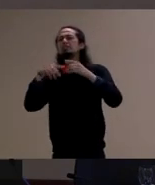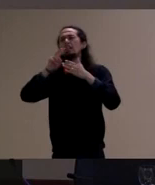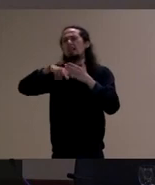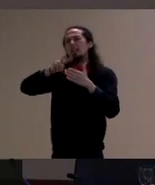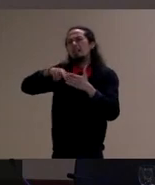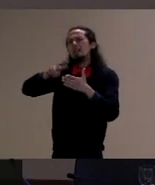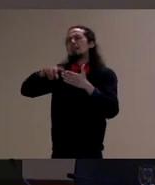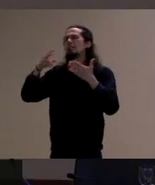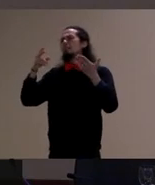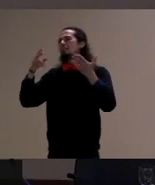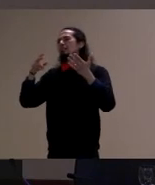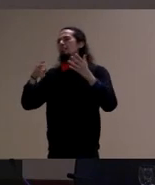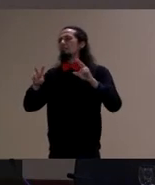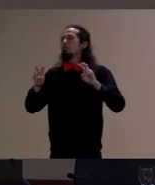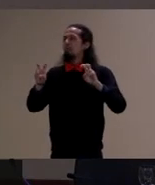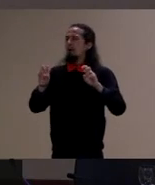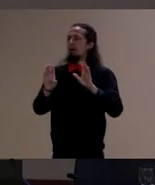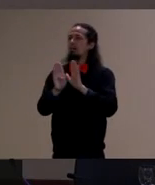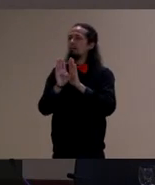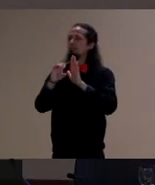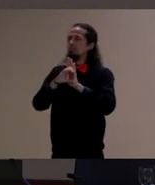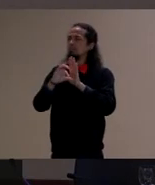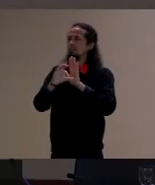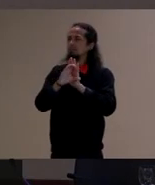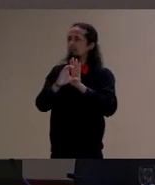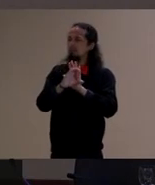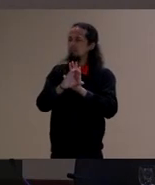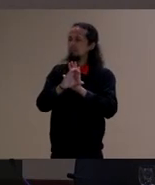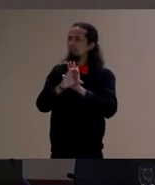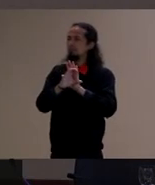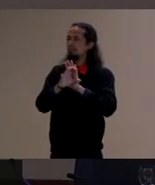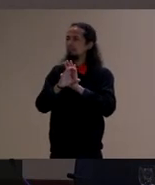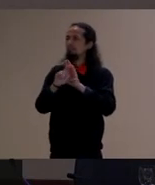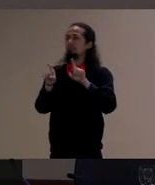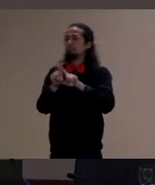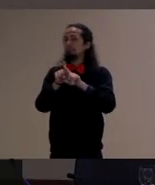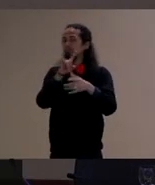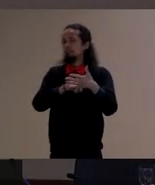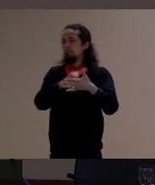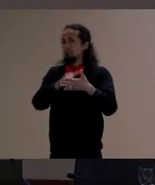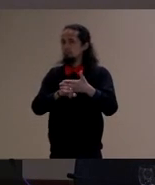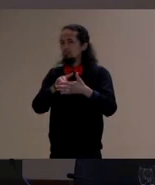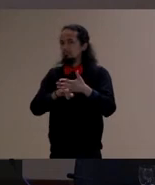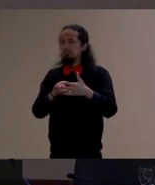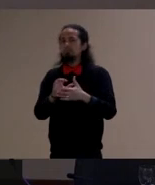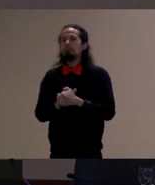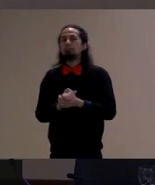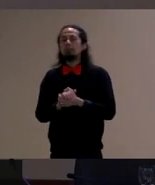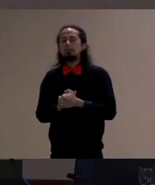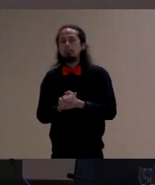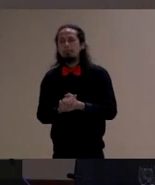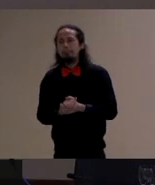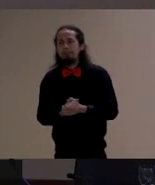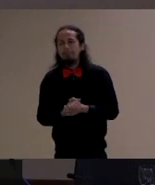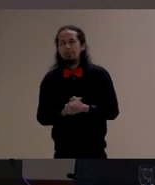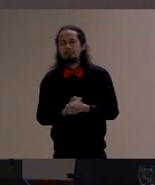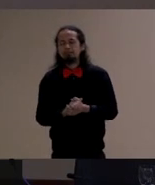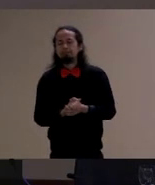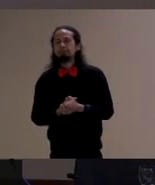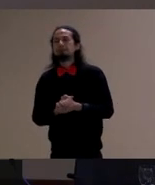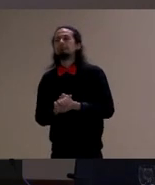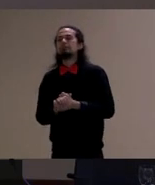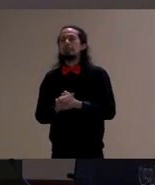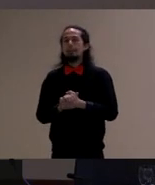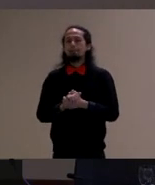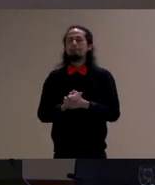tanto da bncc quanto também dos documentos da rede 1 e